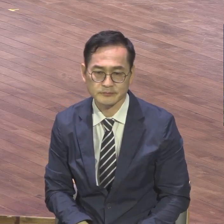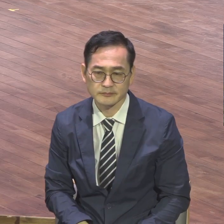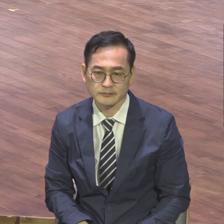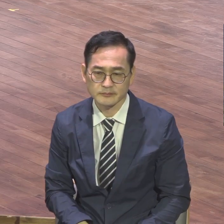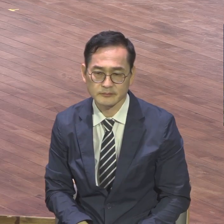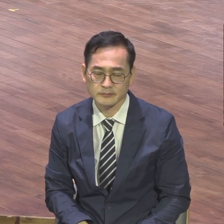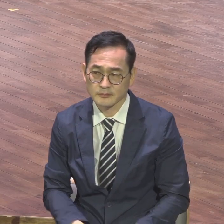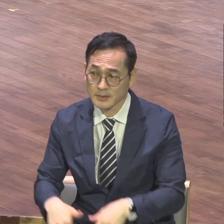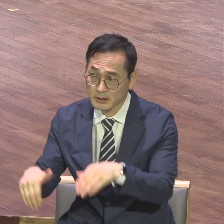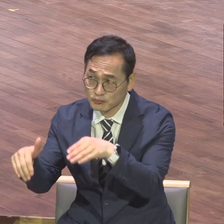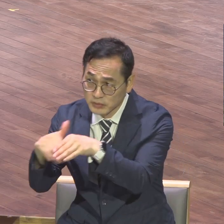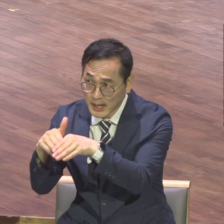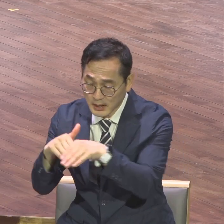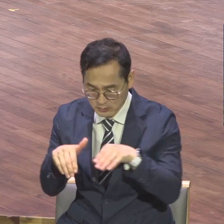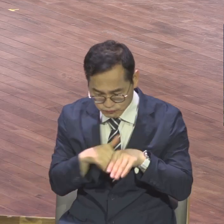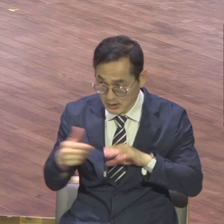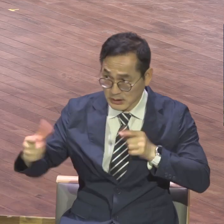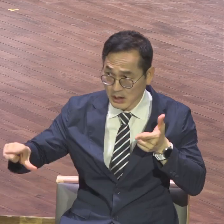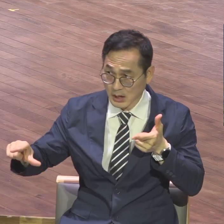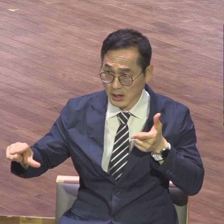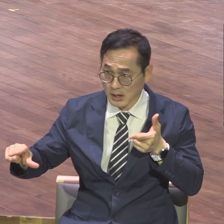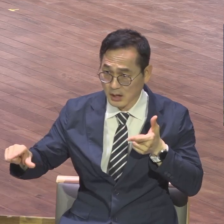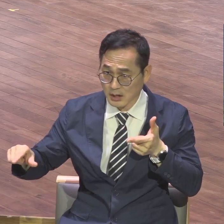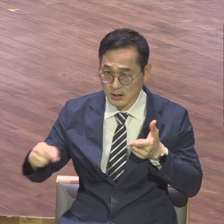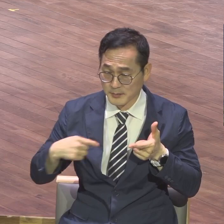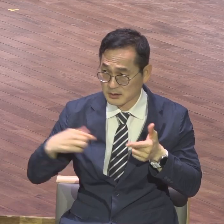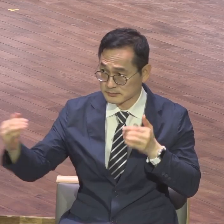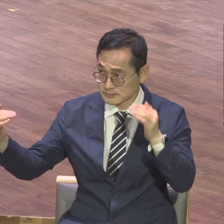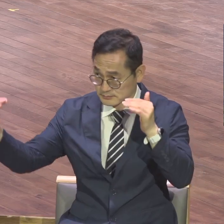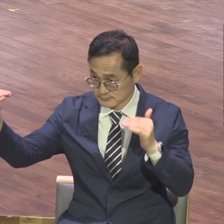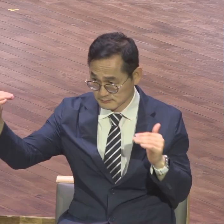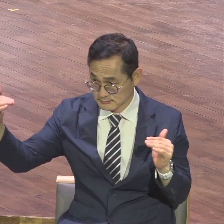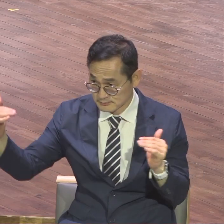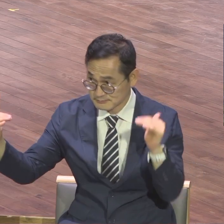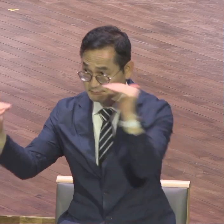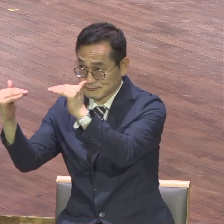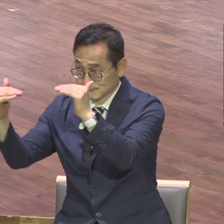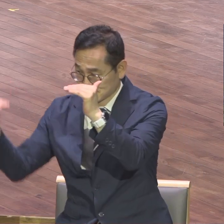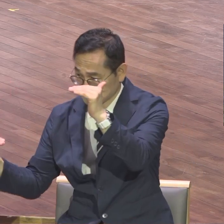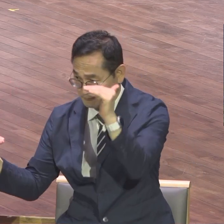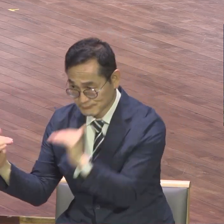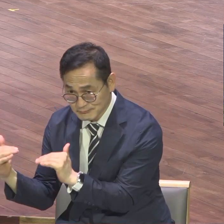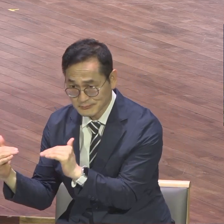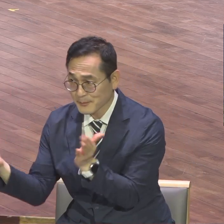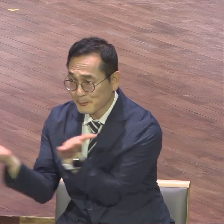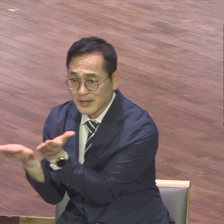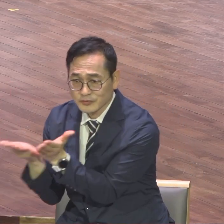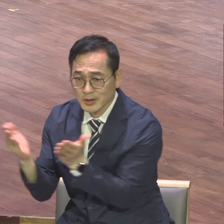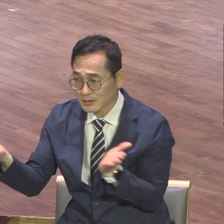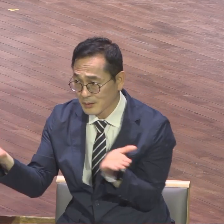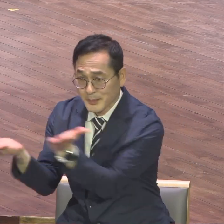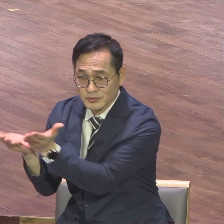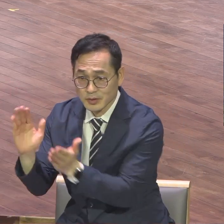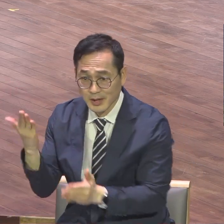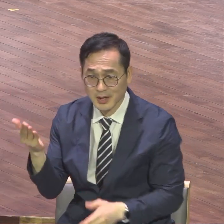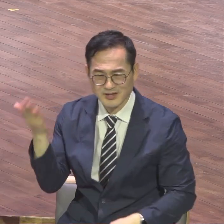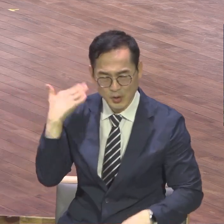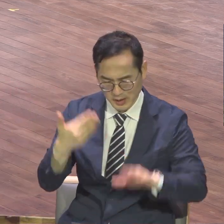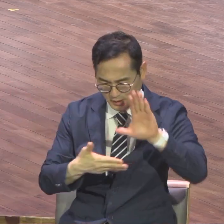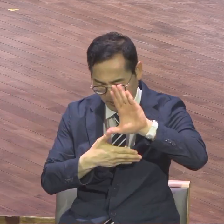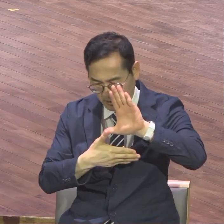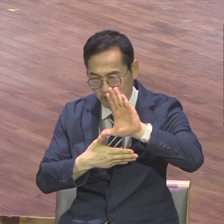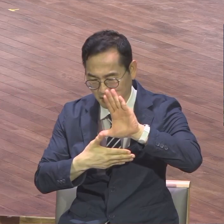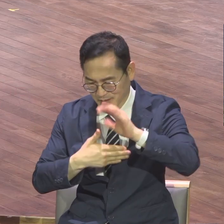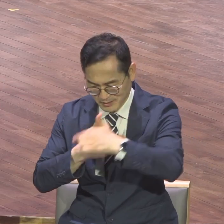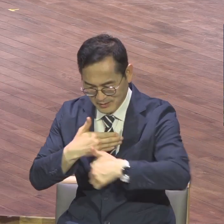다릅니다. 남미 사람들을 이해를 못해가지고 우리 김철은 목사님 남미 선교사로 갔을 때